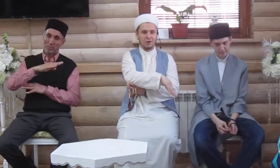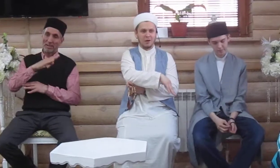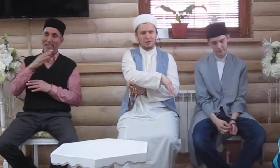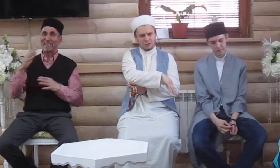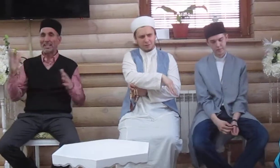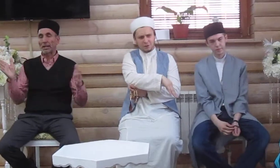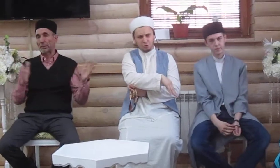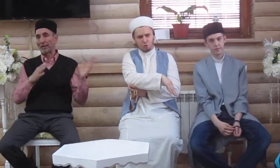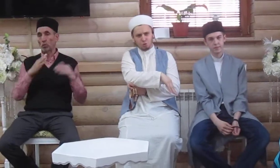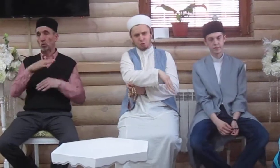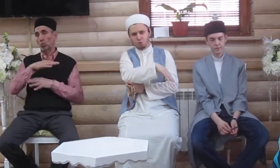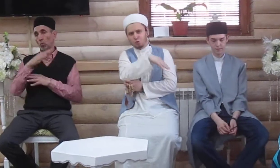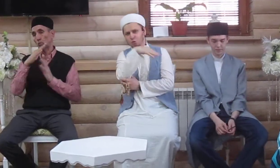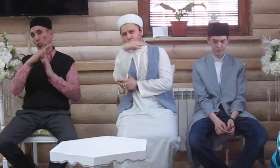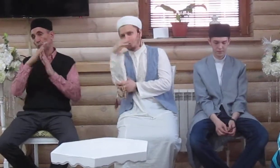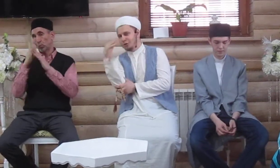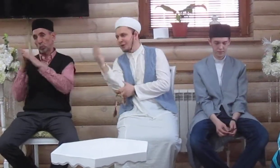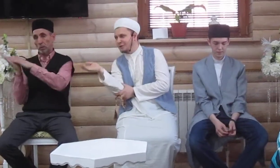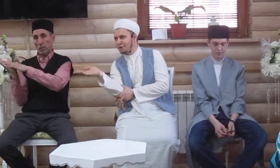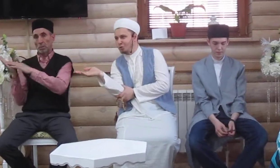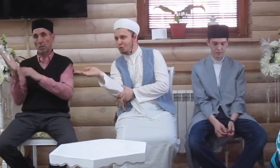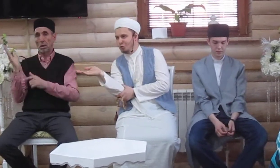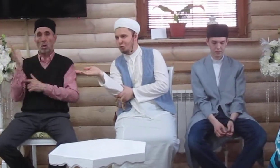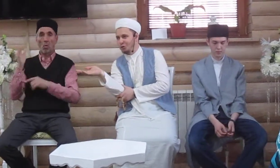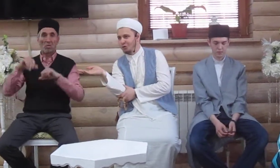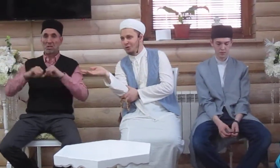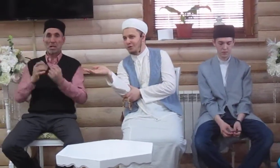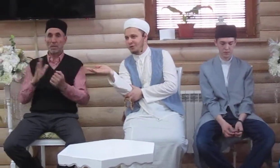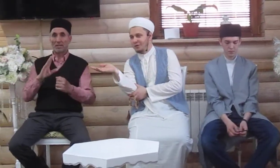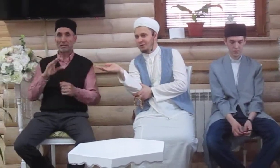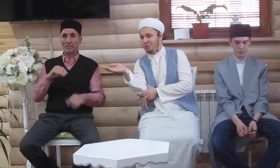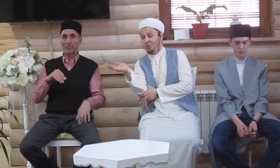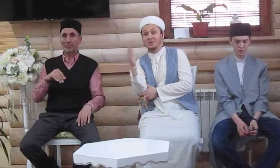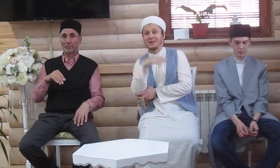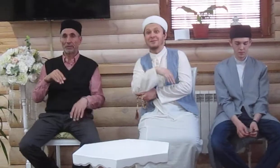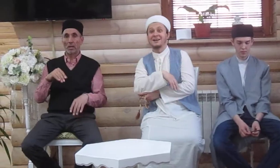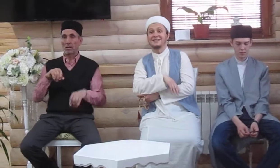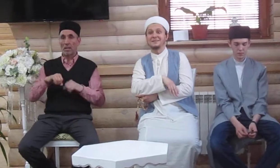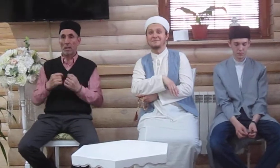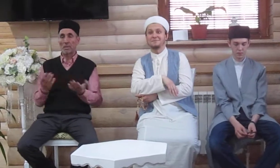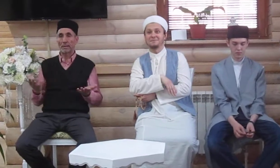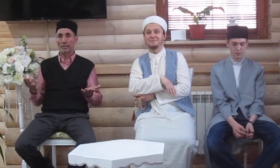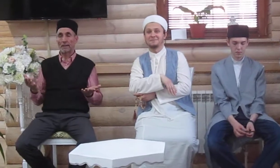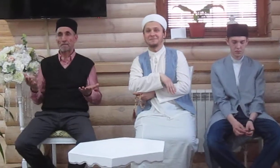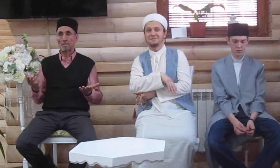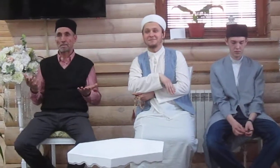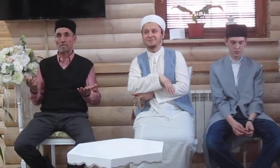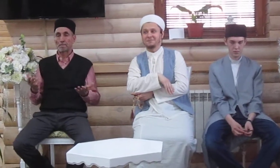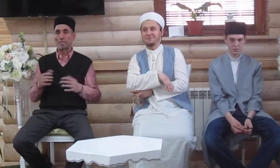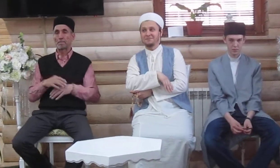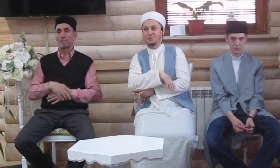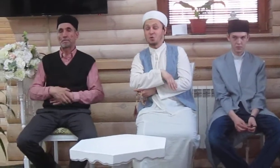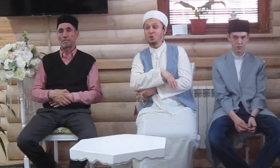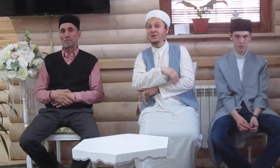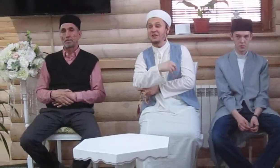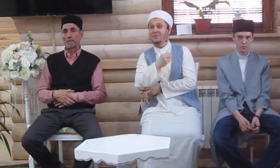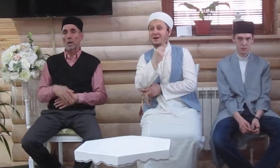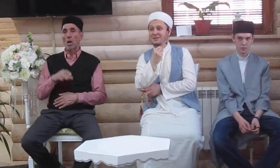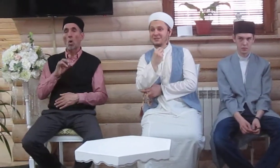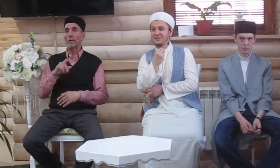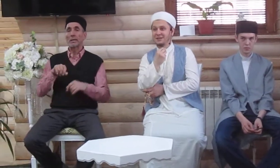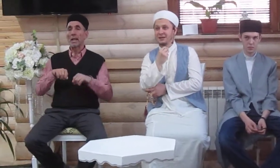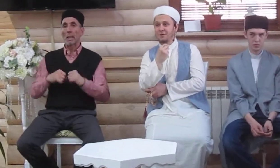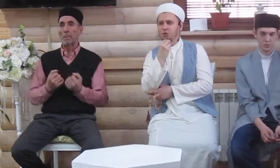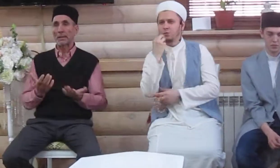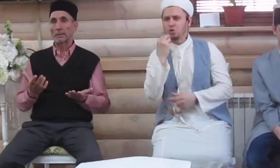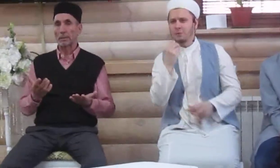сторону. Если ветер дует в другую сторону, он наклоняется в другую сторону. Но он не ломается. Он не